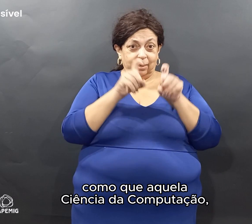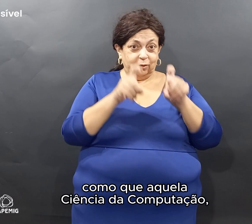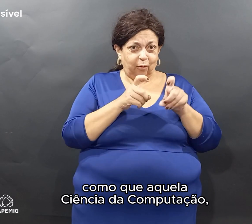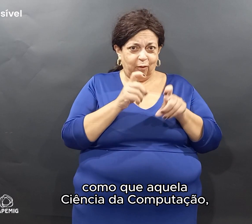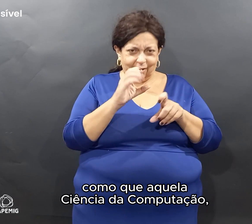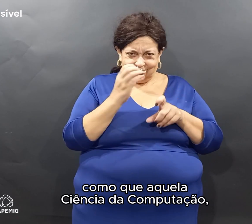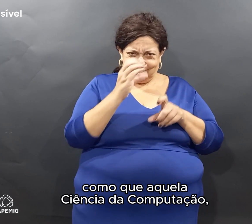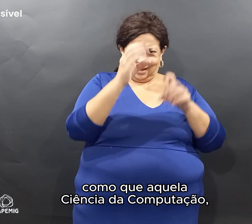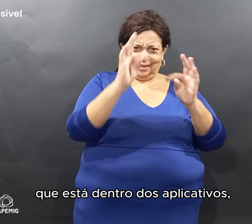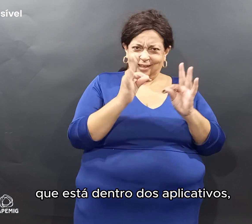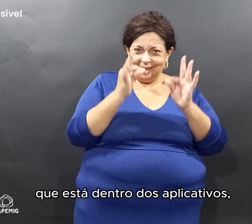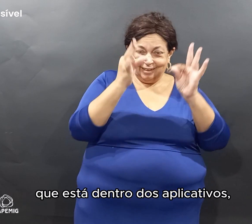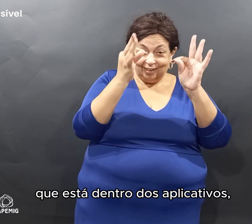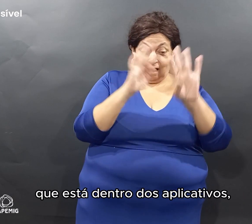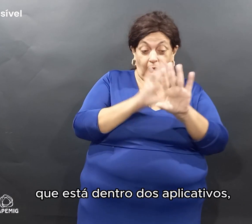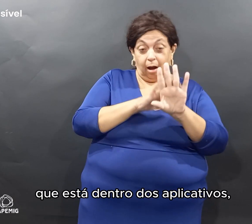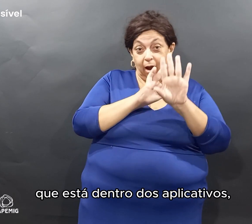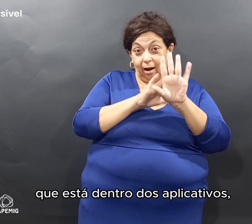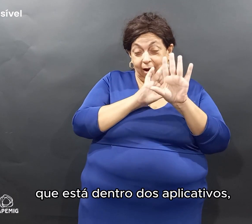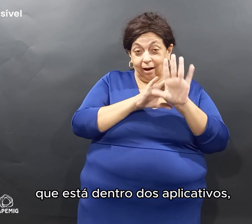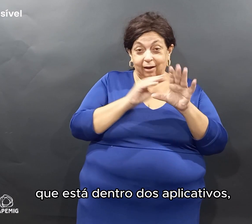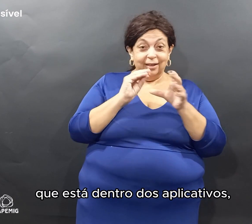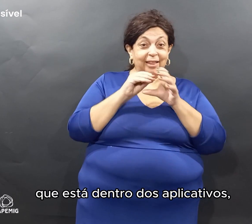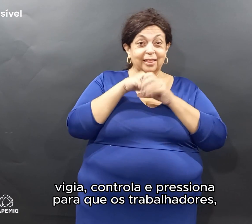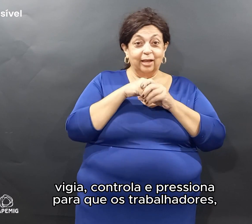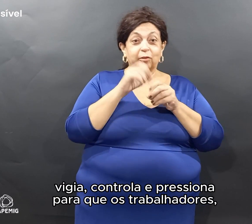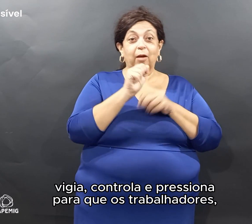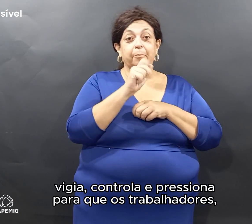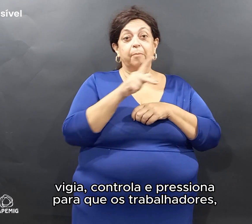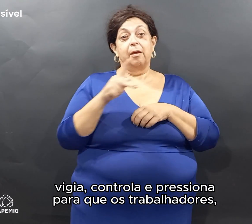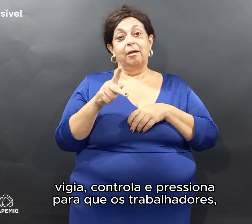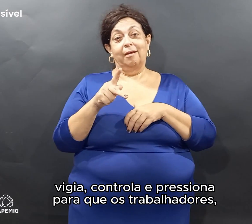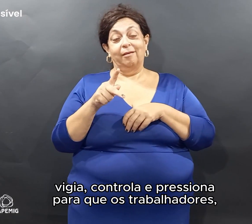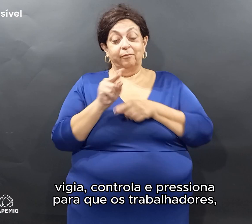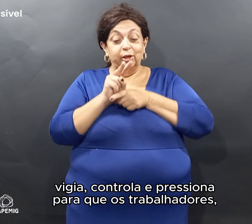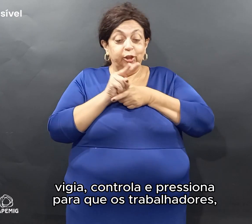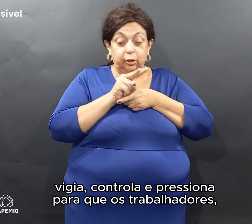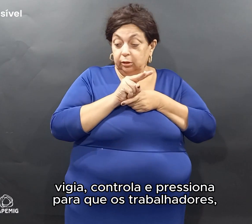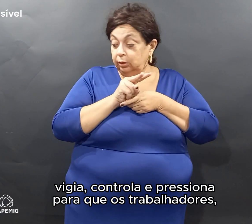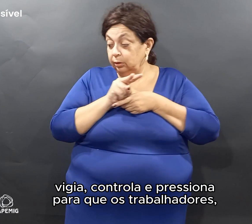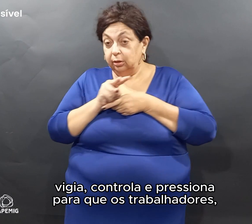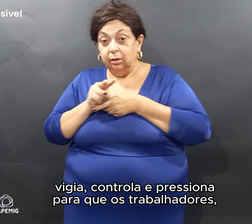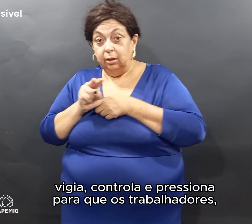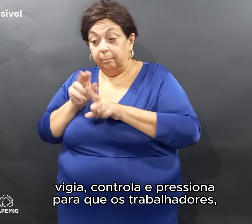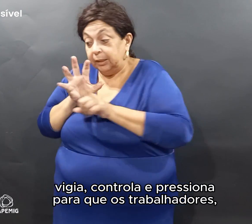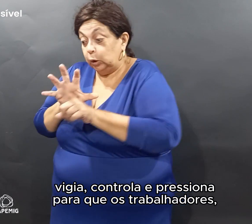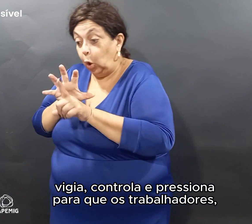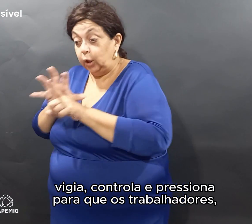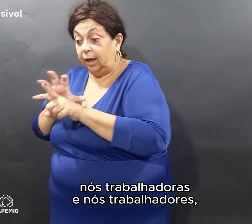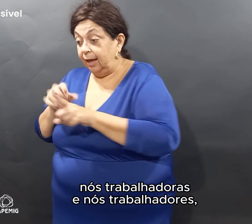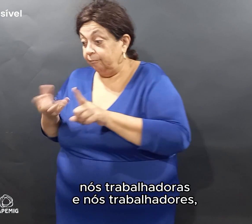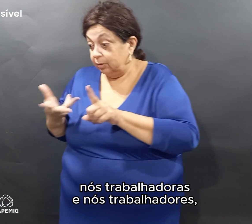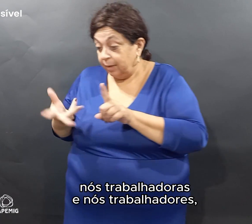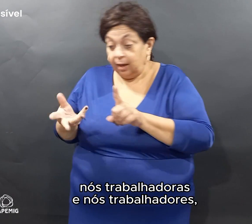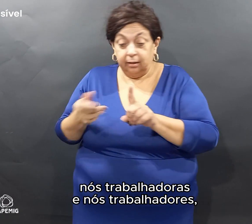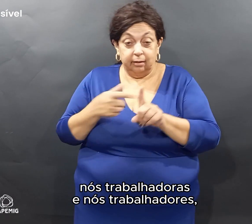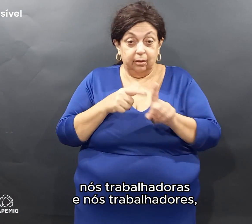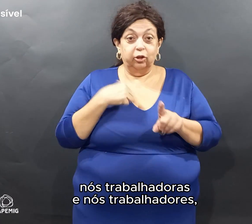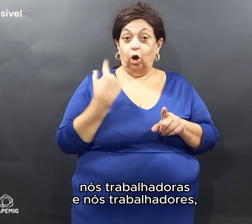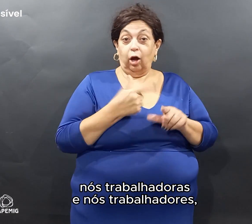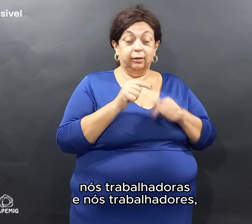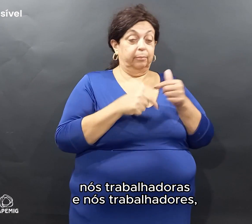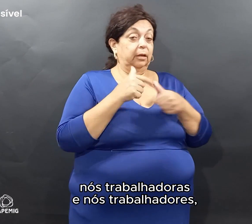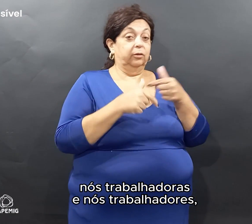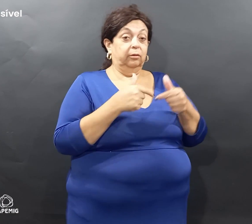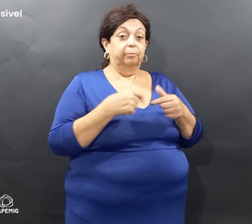ciência da computação que está dentro dos aplicativos vigia, controla e pressiona para que os trabalhadores, nós trabalhadoras